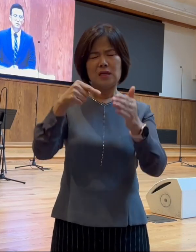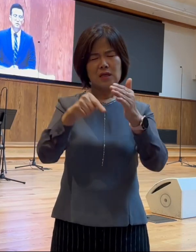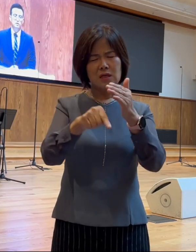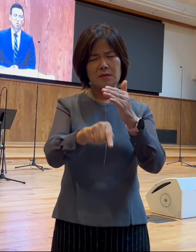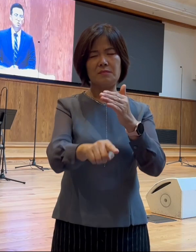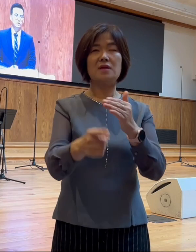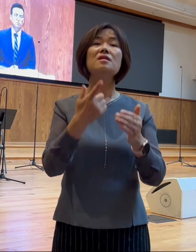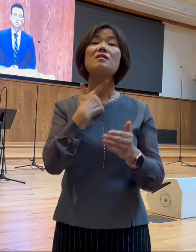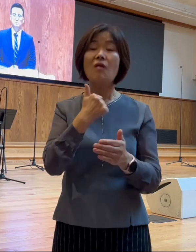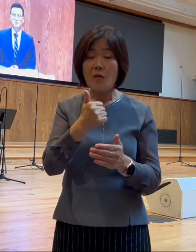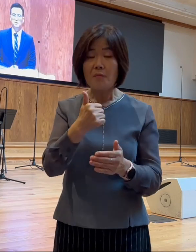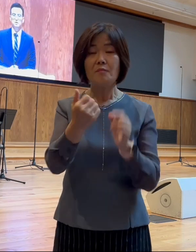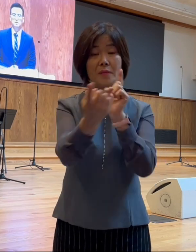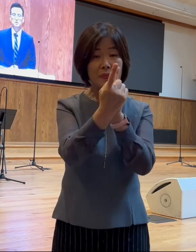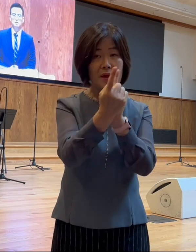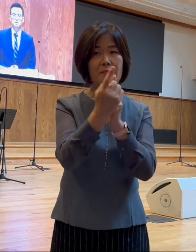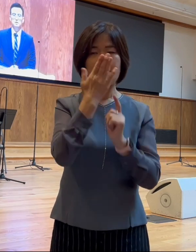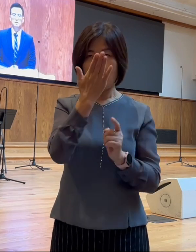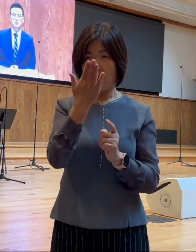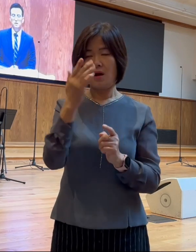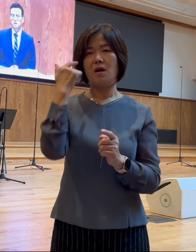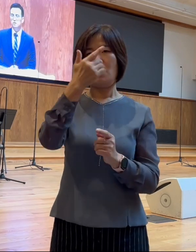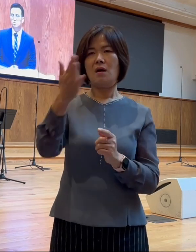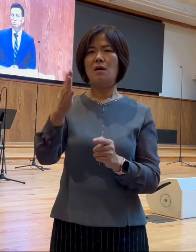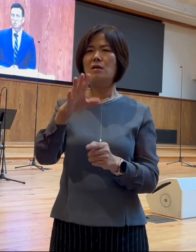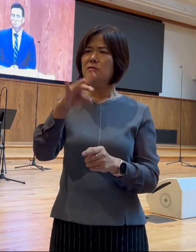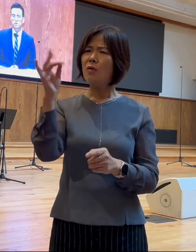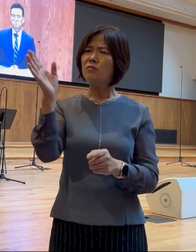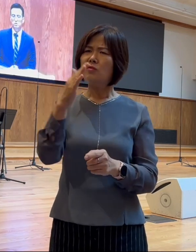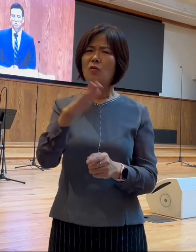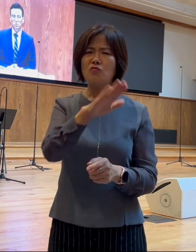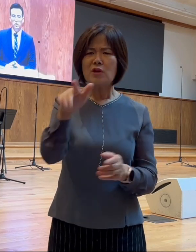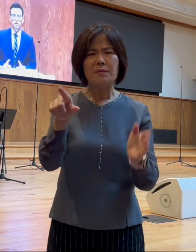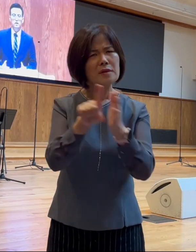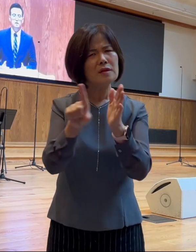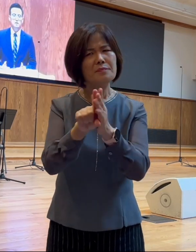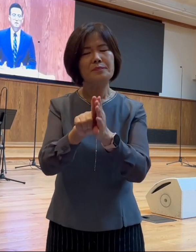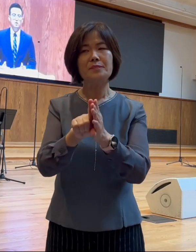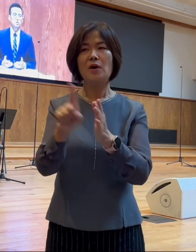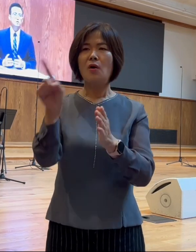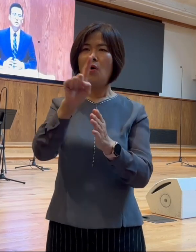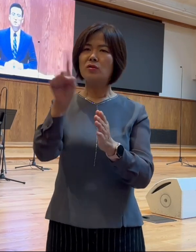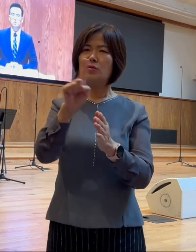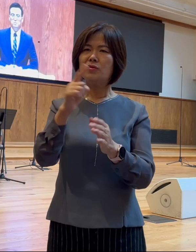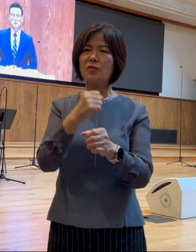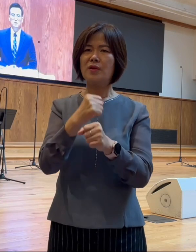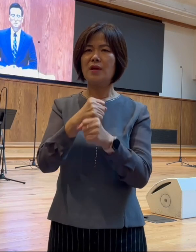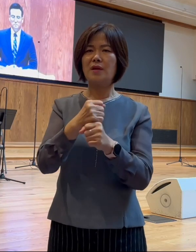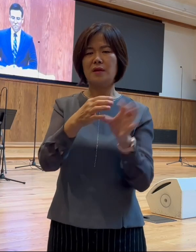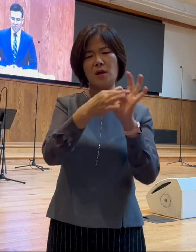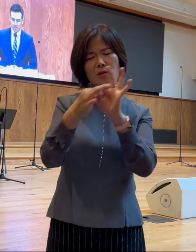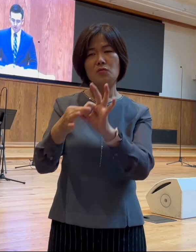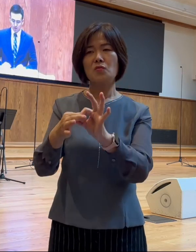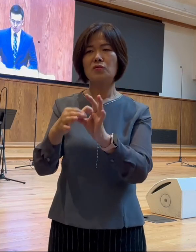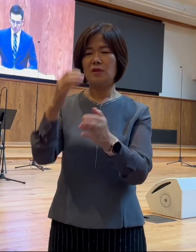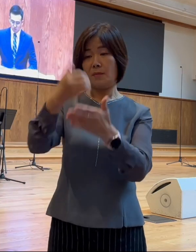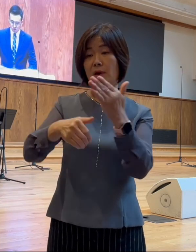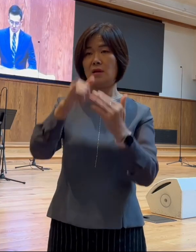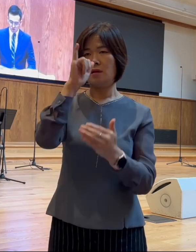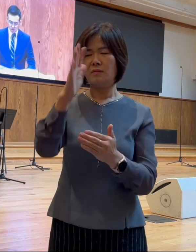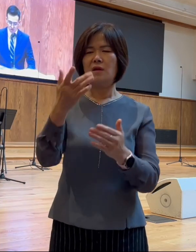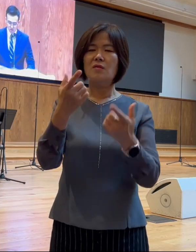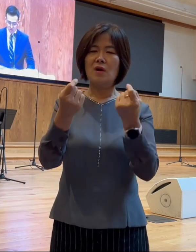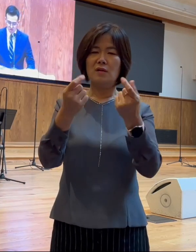깊이 경험할 수 있습니까? 아니, 애당초 우리의 믿음은 어떻게 성장하는 겁니까? 이런